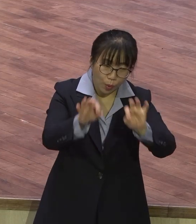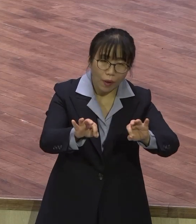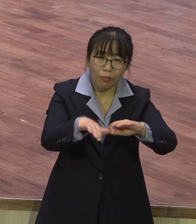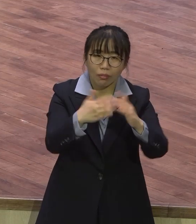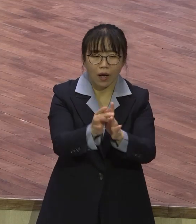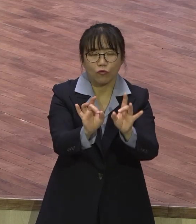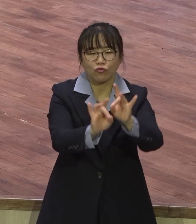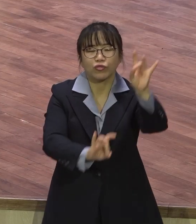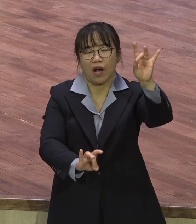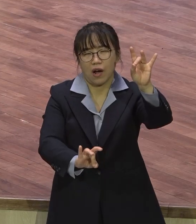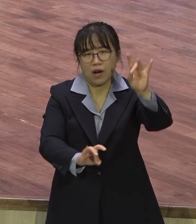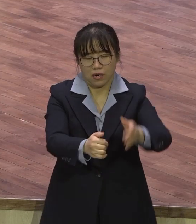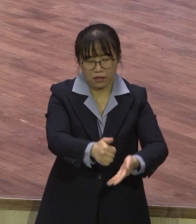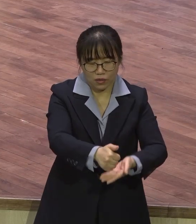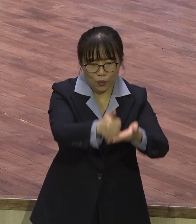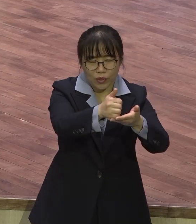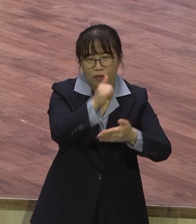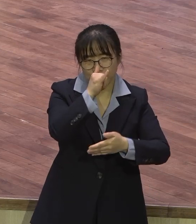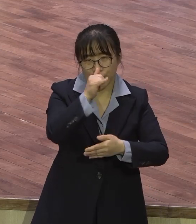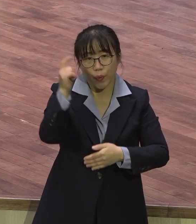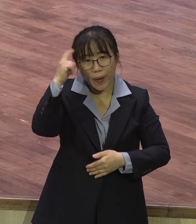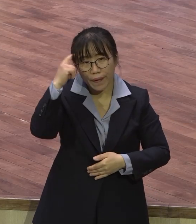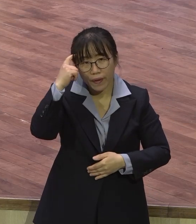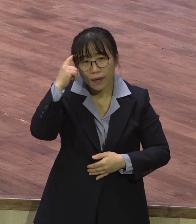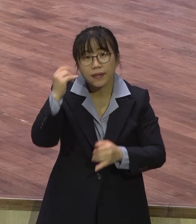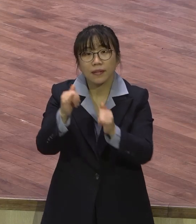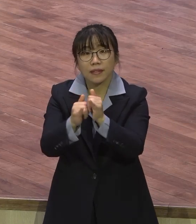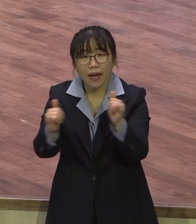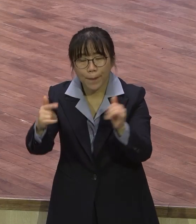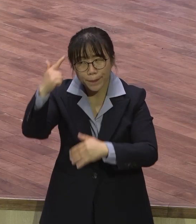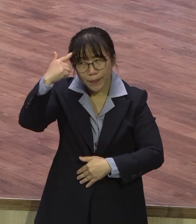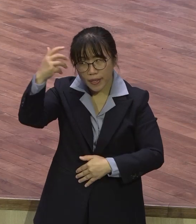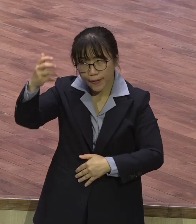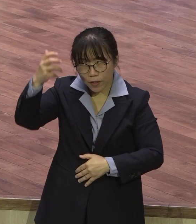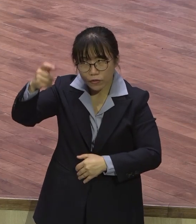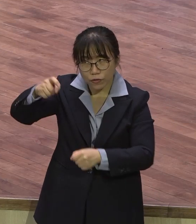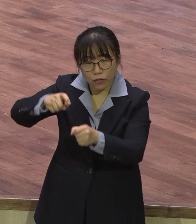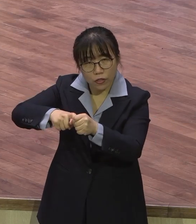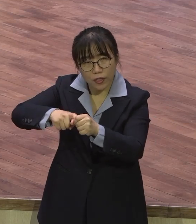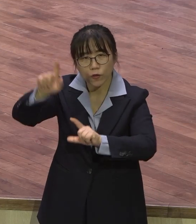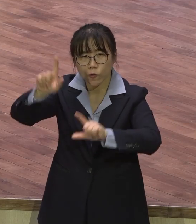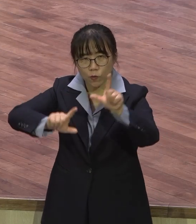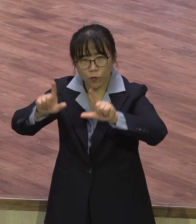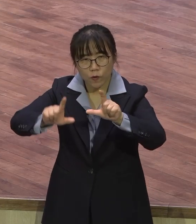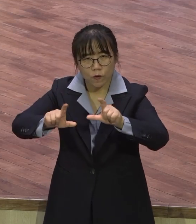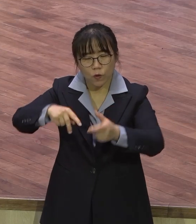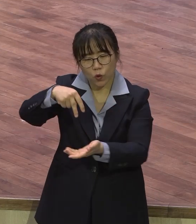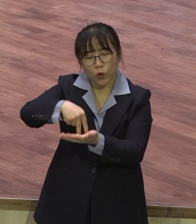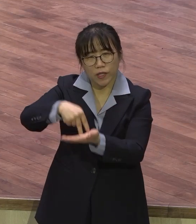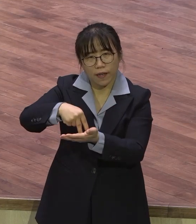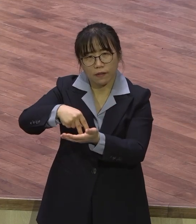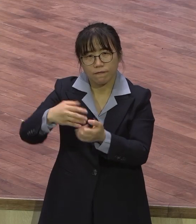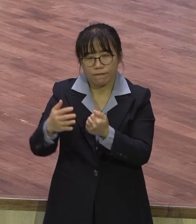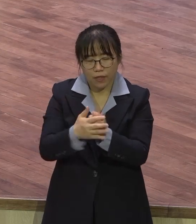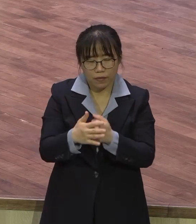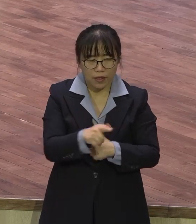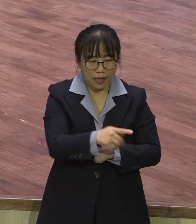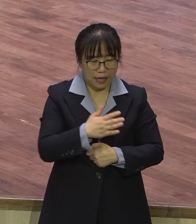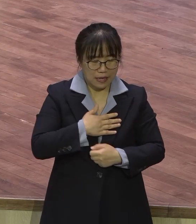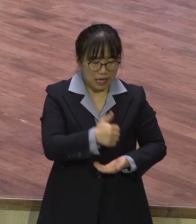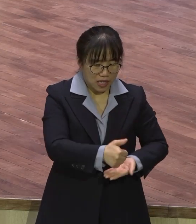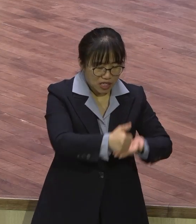신이 있다니까 인간은 영적 존재이기 때문에 짐승과 다르잖아요 영적 존재이기 때문에 뭔가 영적으로 섬겨야